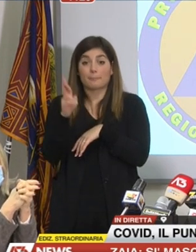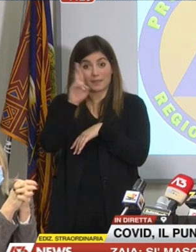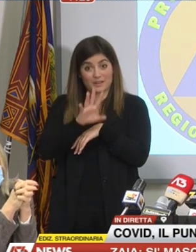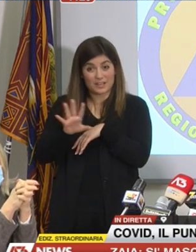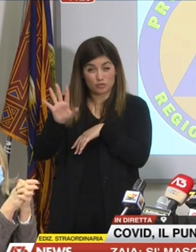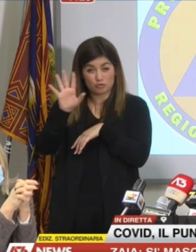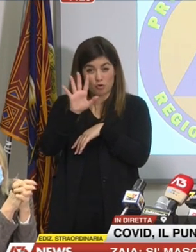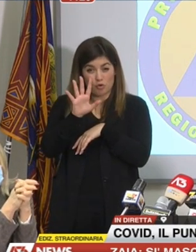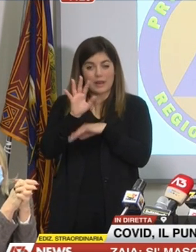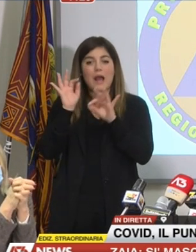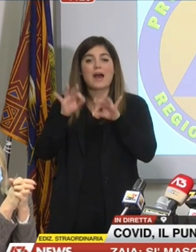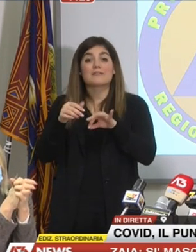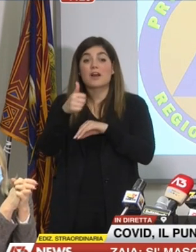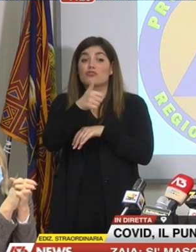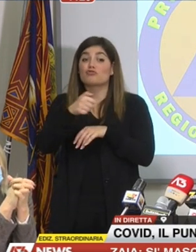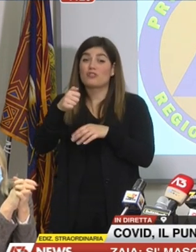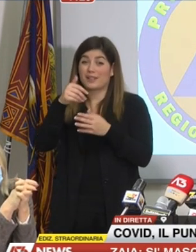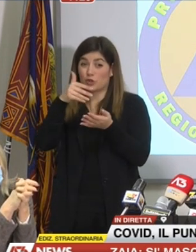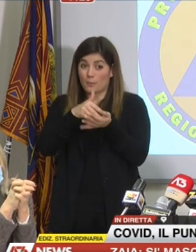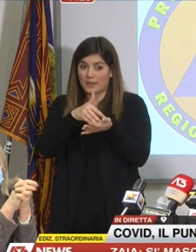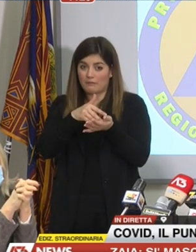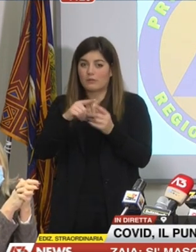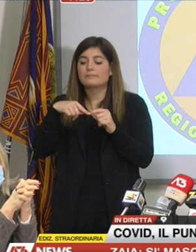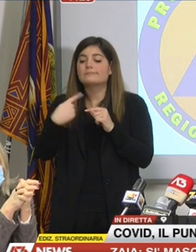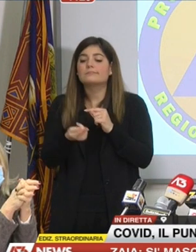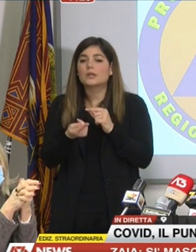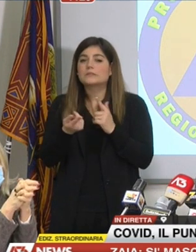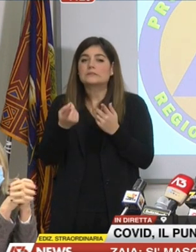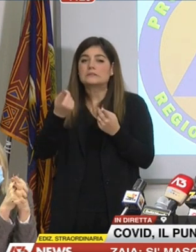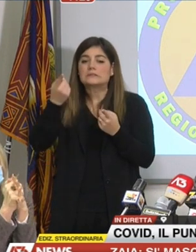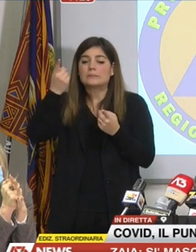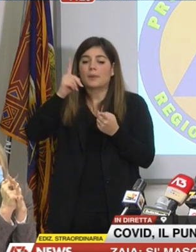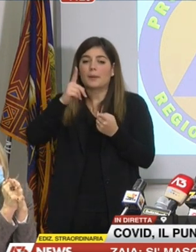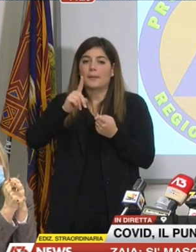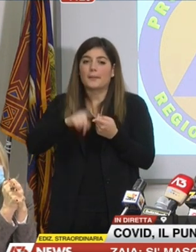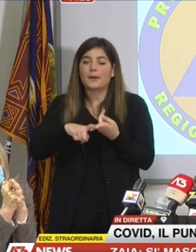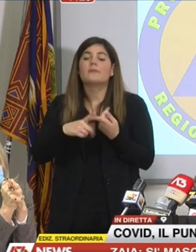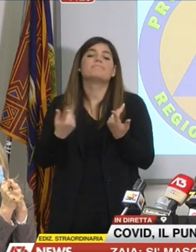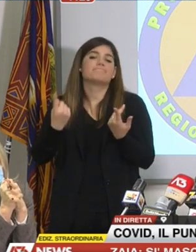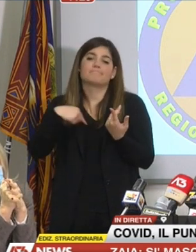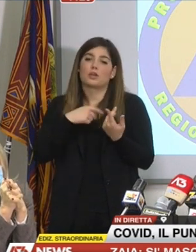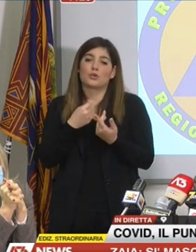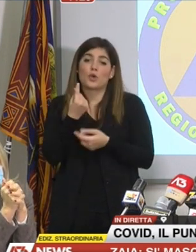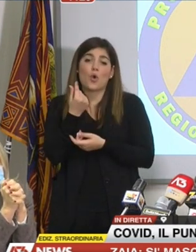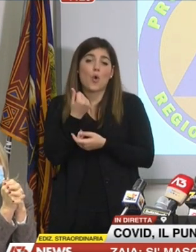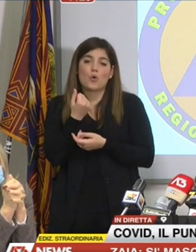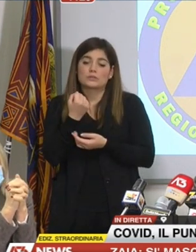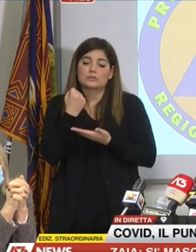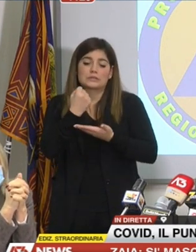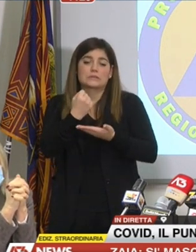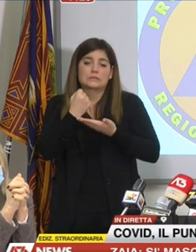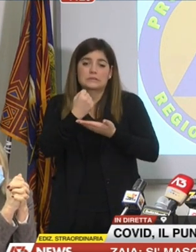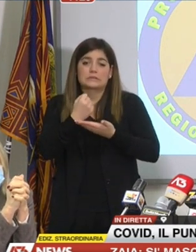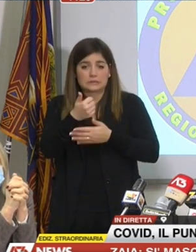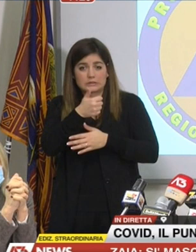arriveranno 100.000, però poi quando termineranno non possiamo più sostenere il costo dei 18 euro eccetera,